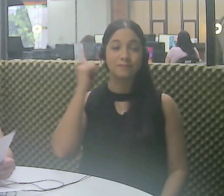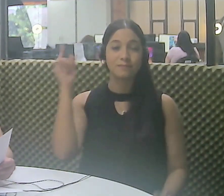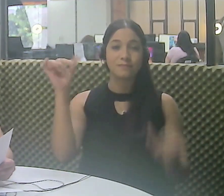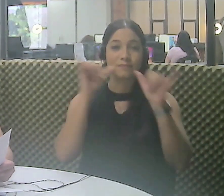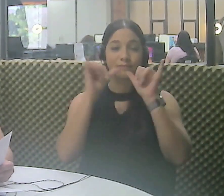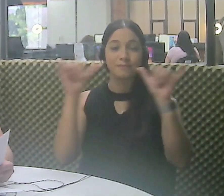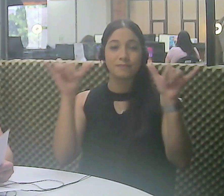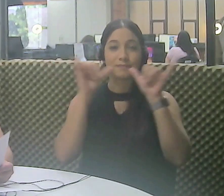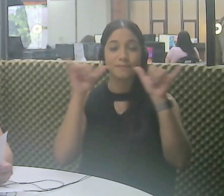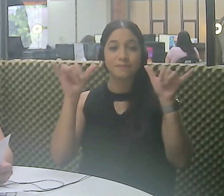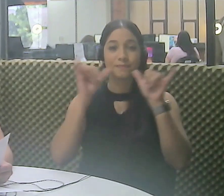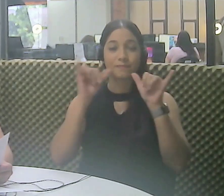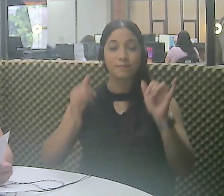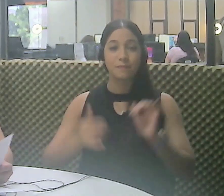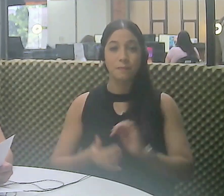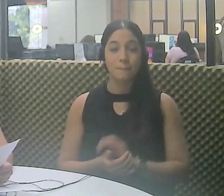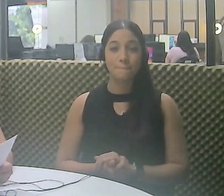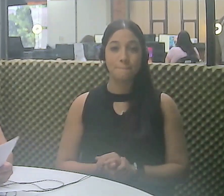Giro de notícias.